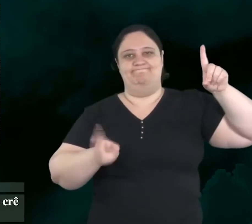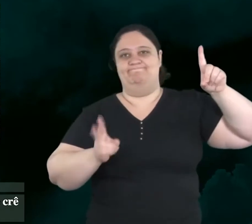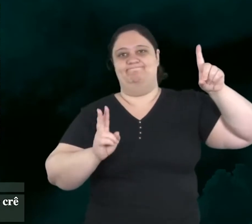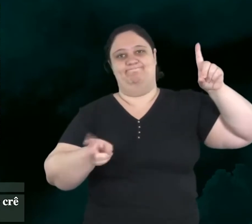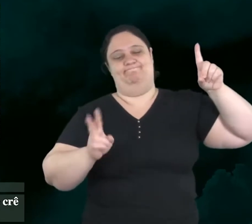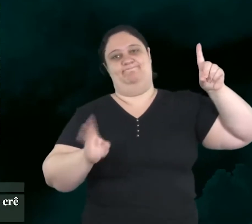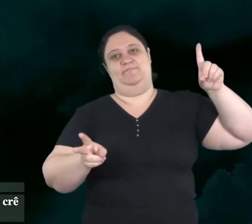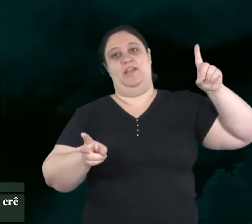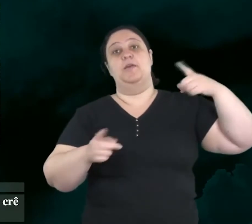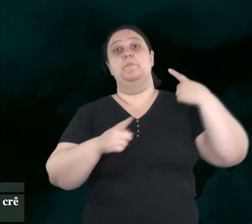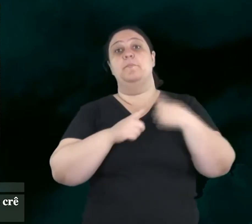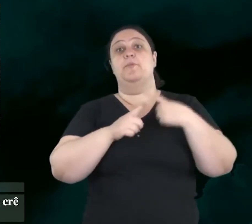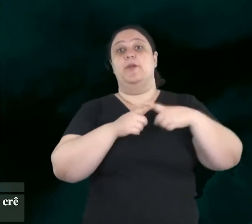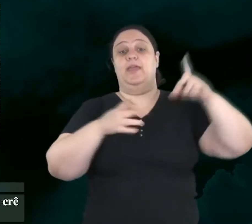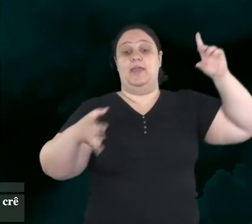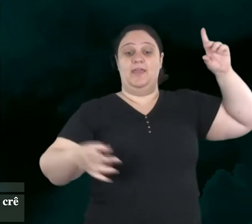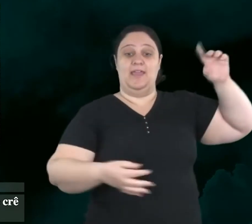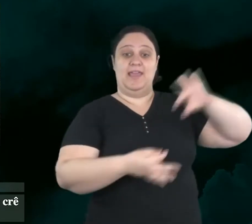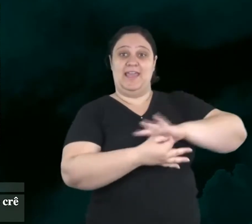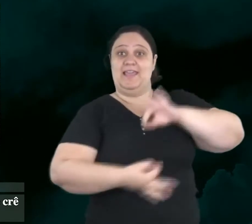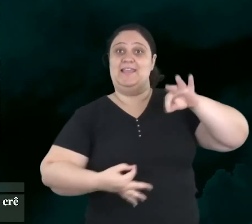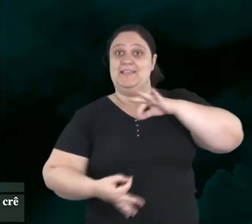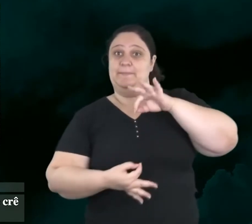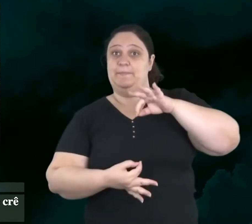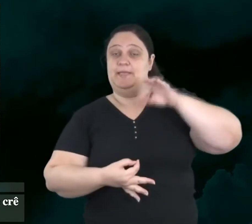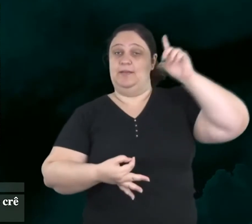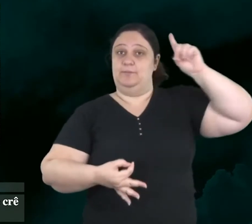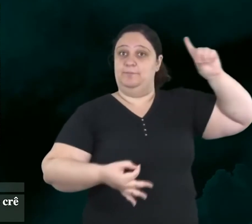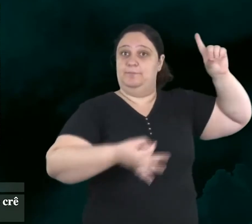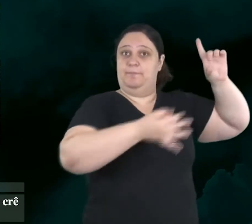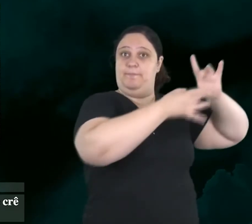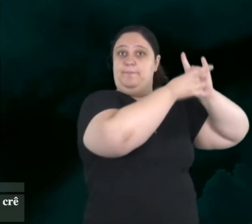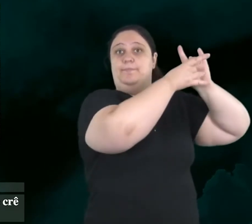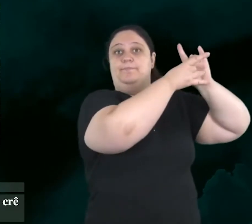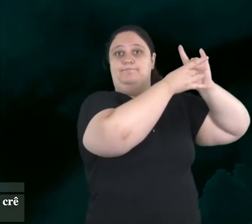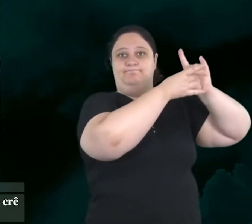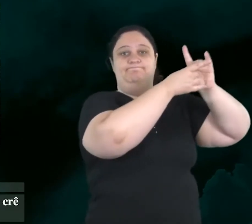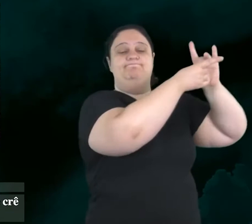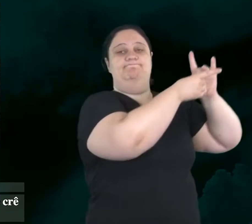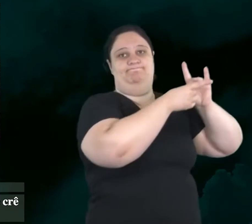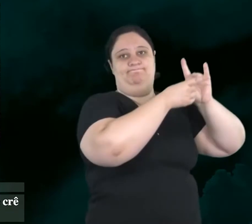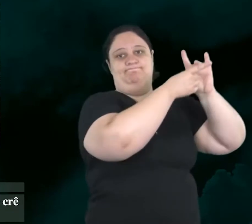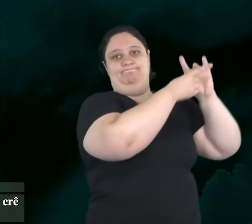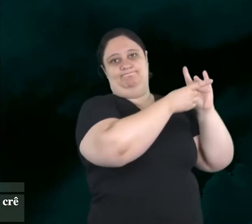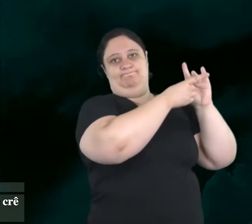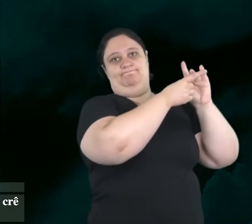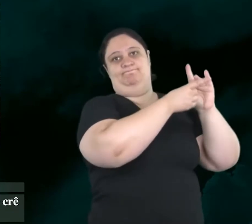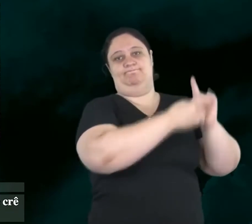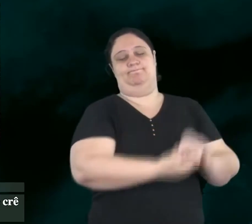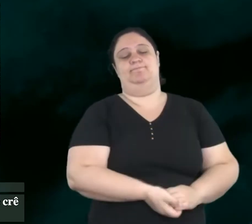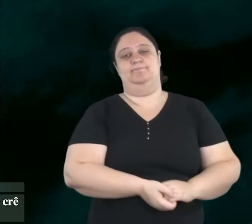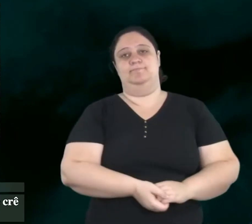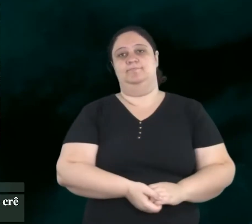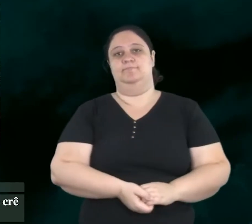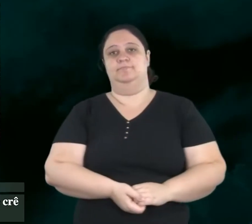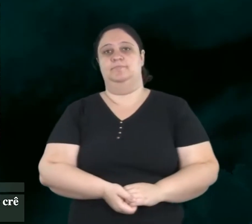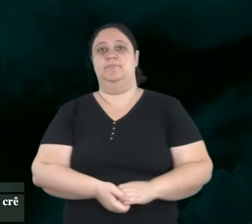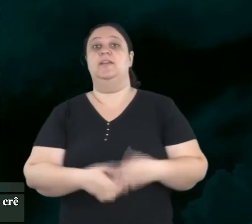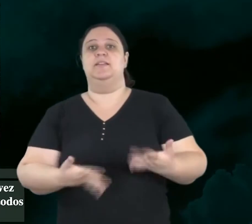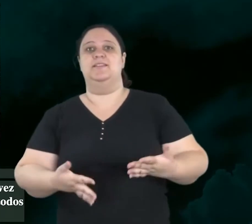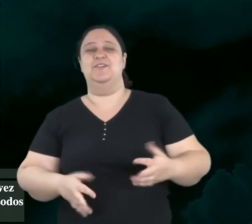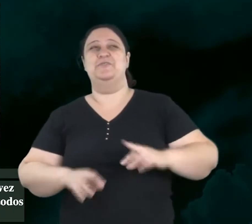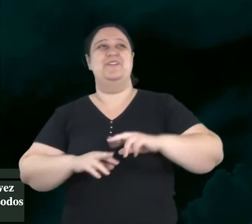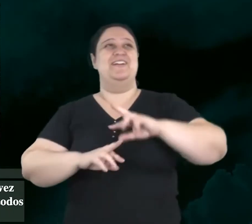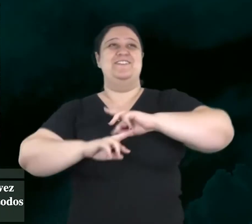Deus no Espírito. Seu Espírito foi reconectado com Deus, e pois não há distinção